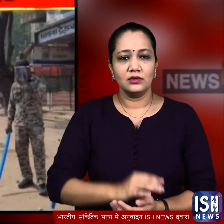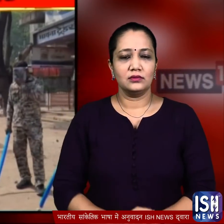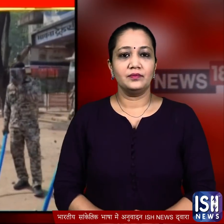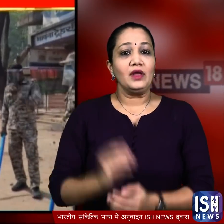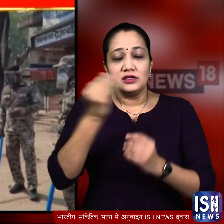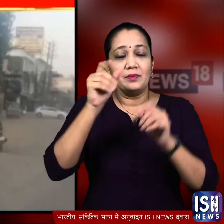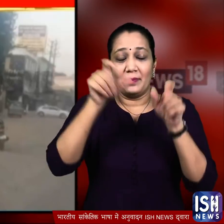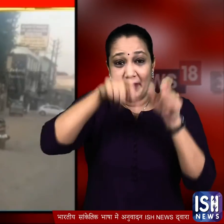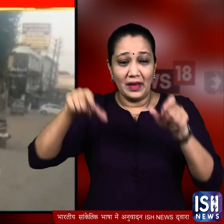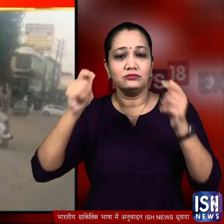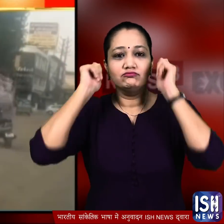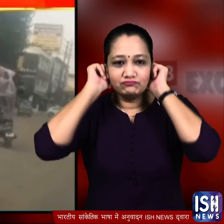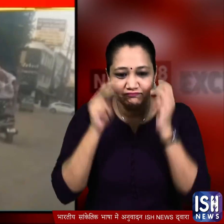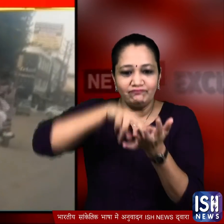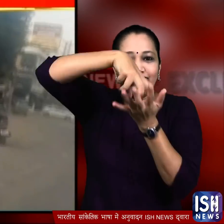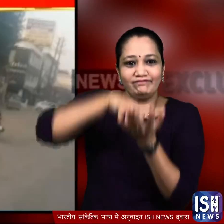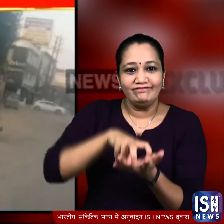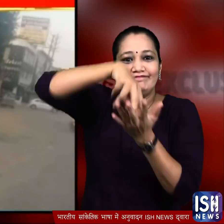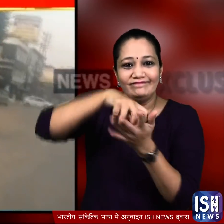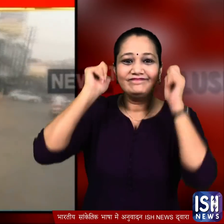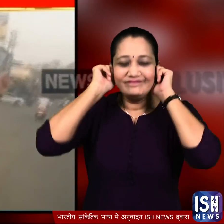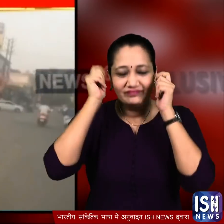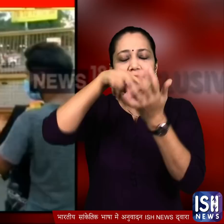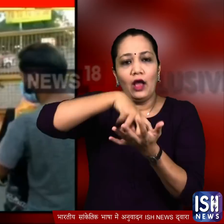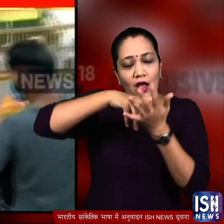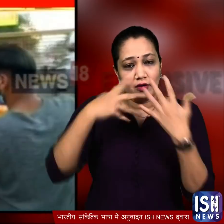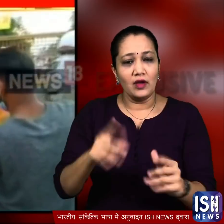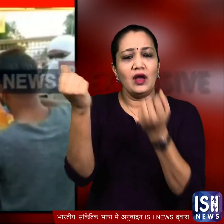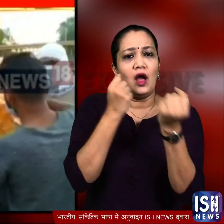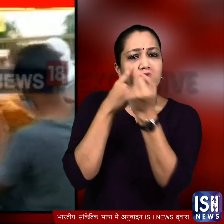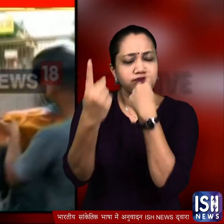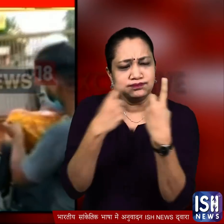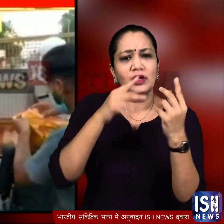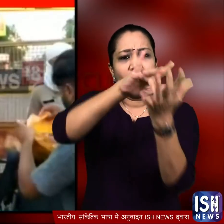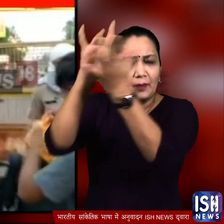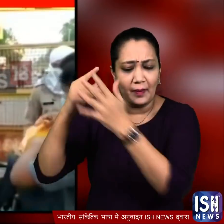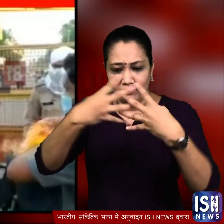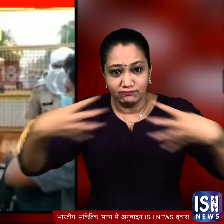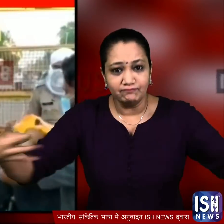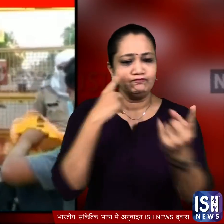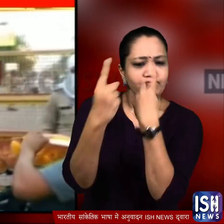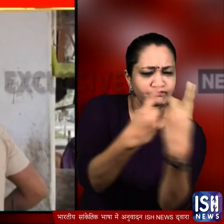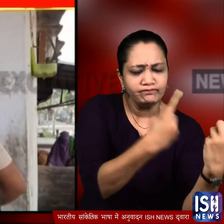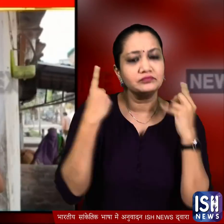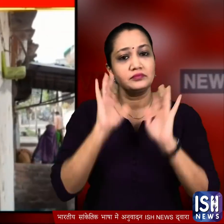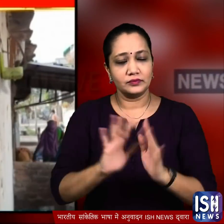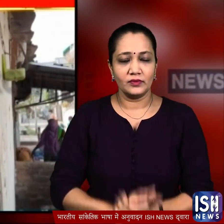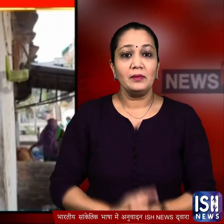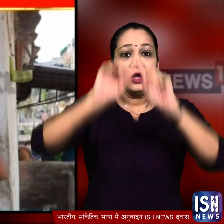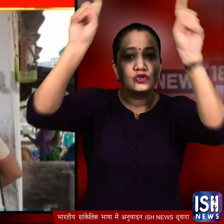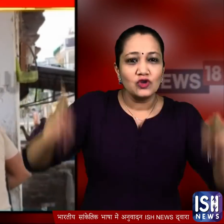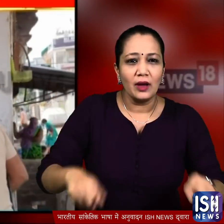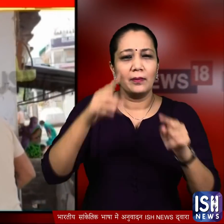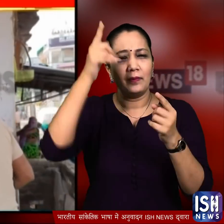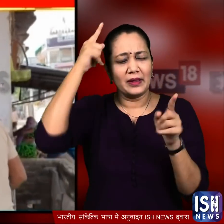इतना ही नहीं, कई लोगों से कान पकड़कर उठक बैठक भी करवाई गई। कर्फ्यू में गाड़ियों की जांच करने के लिए पुलिस ने जगह जगह बैरिकेड लगाए थे। वहीं उन दुकानों